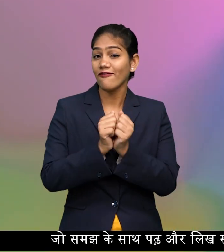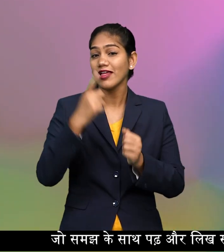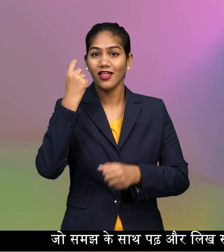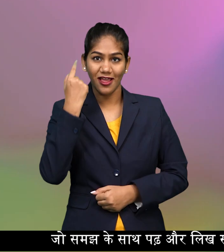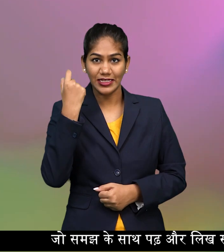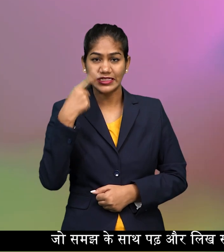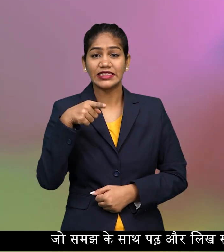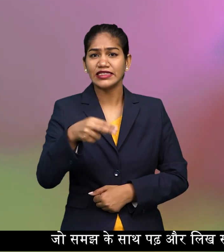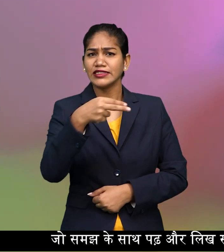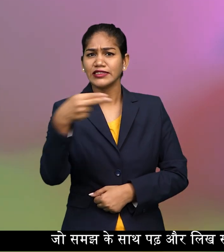है।